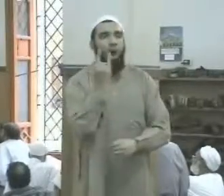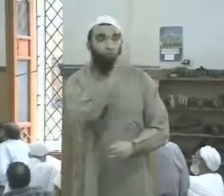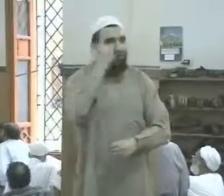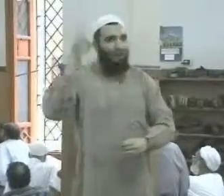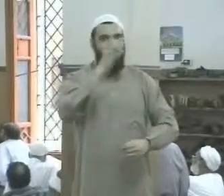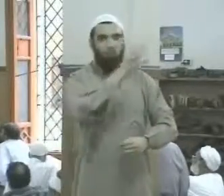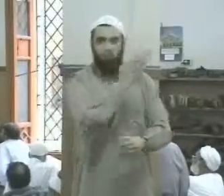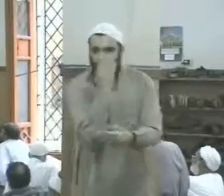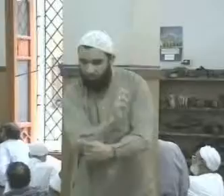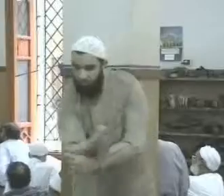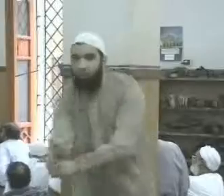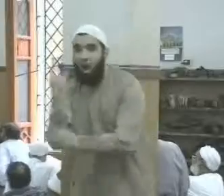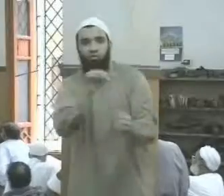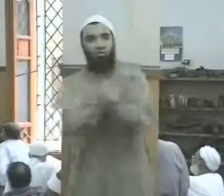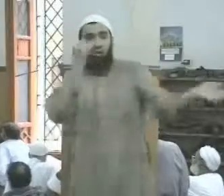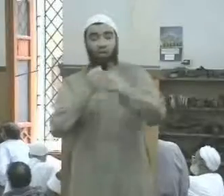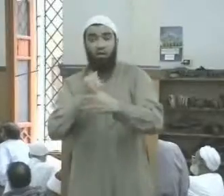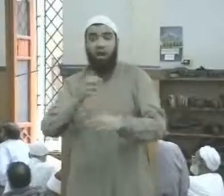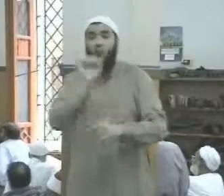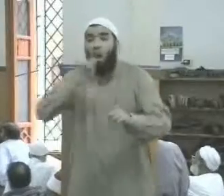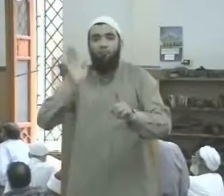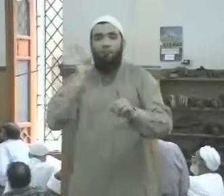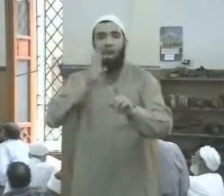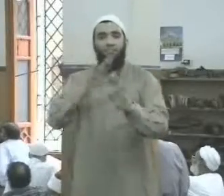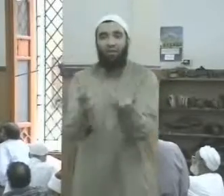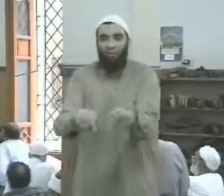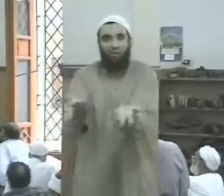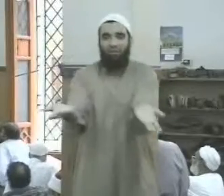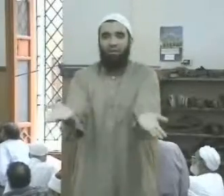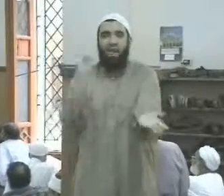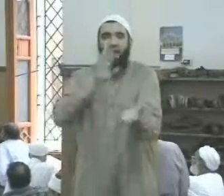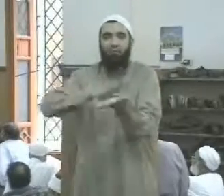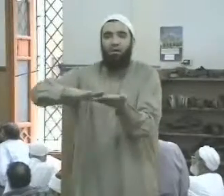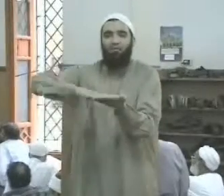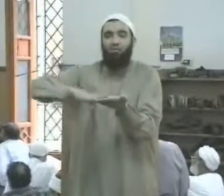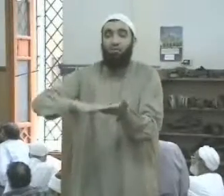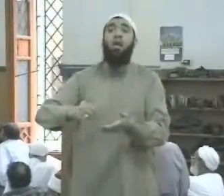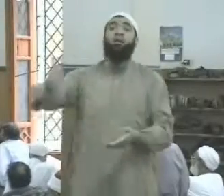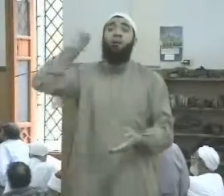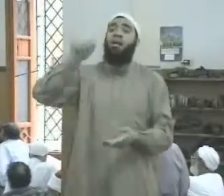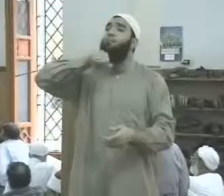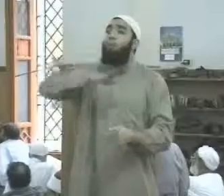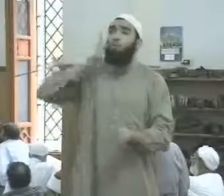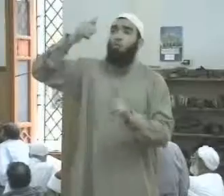اقرأ، ولا من أول من نزل نون